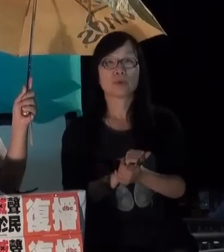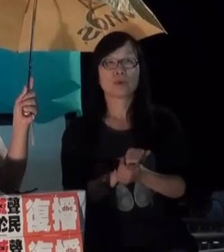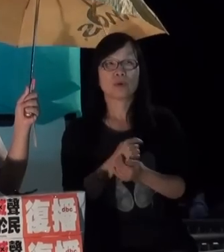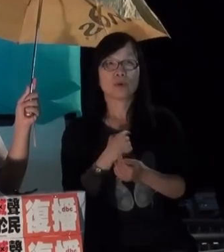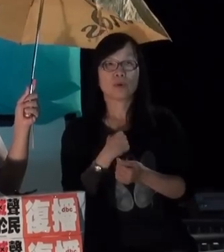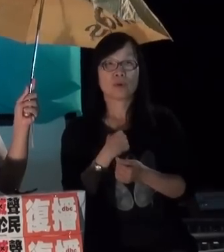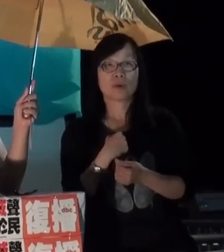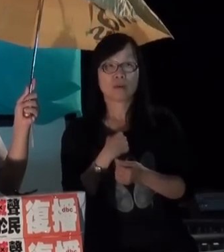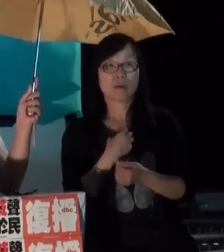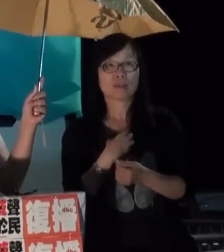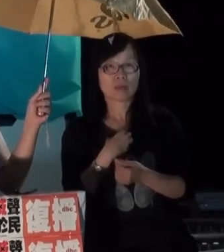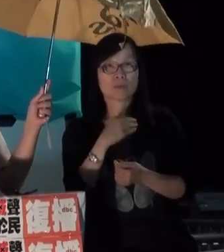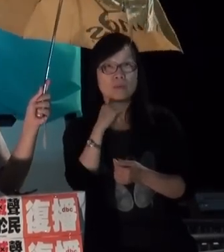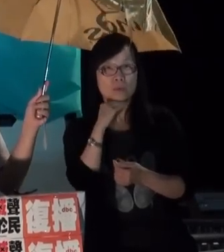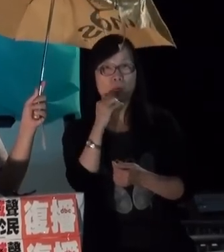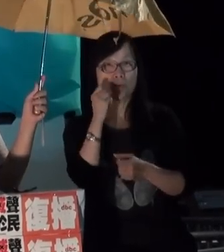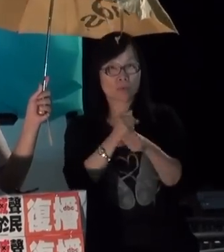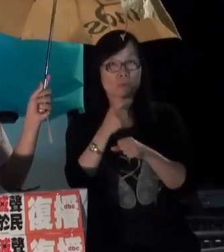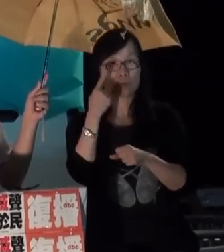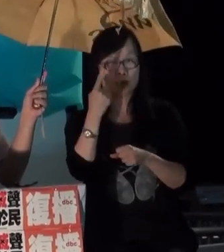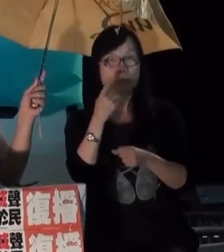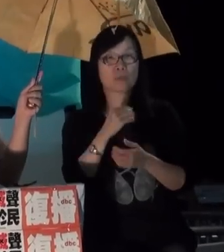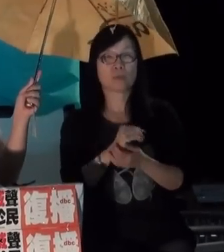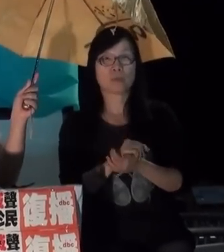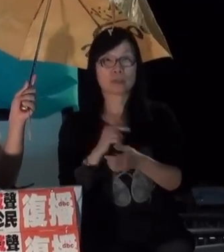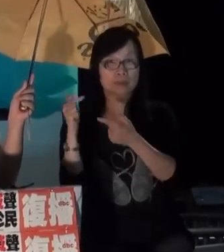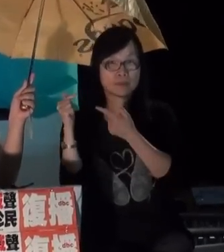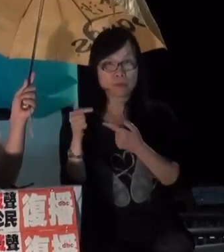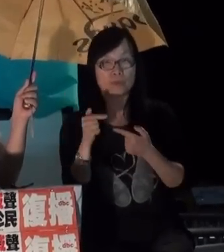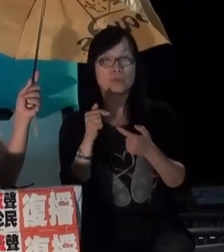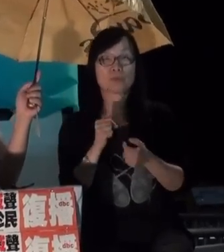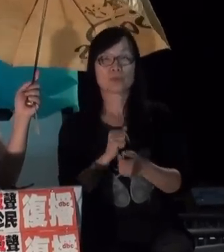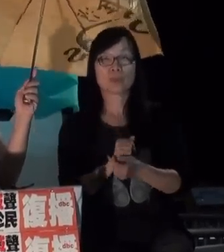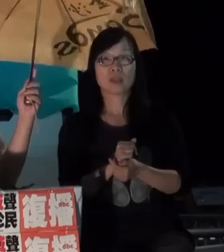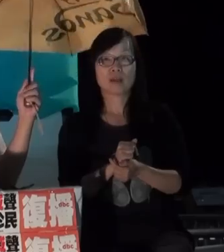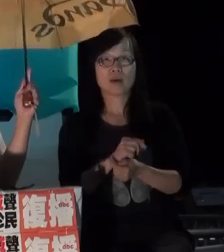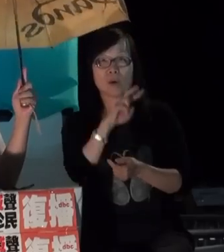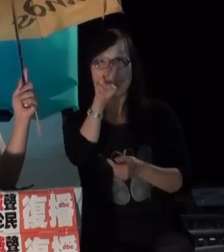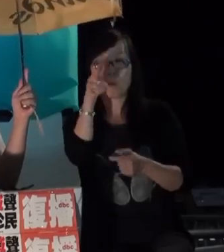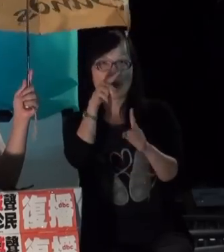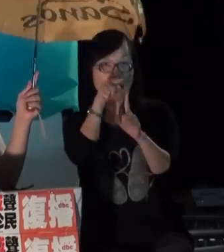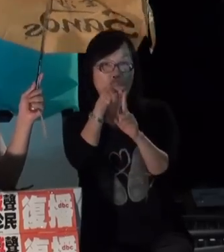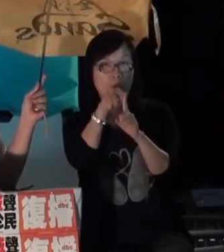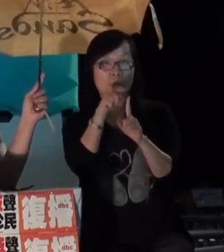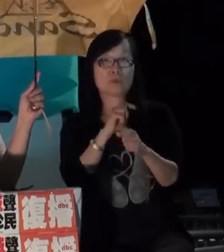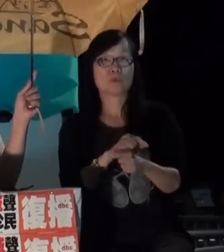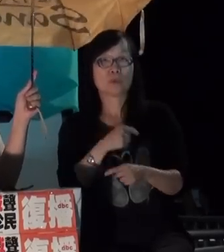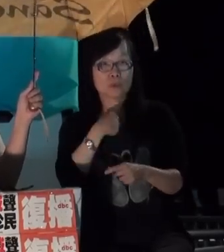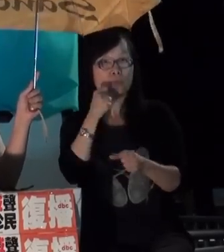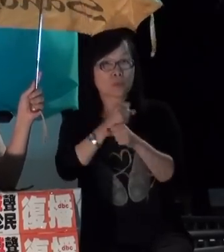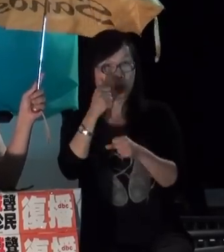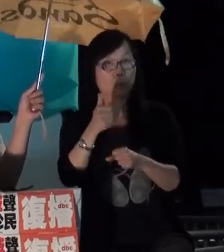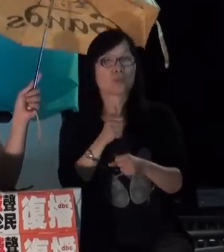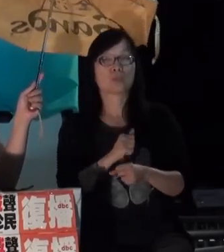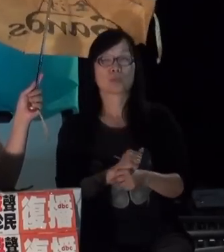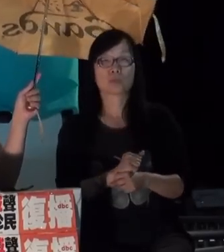我因為咁，我想做一樣嘢。咁跟住咧，你就會要揾個 target force 同埋，即係你要去做得到嗰樣嘅